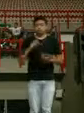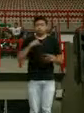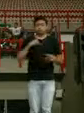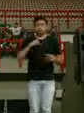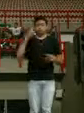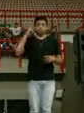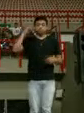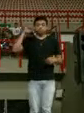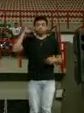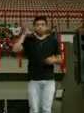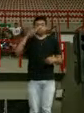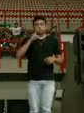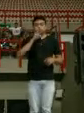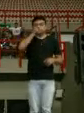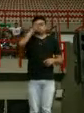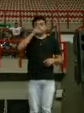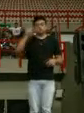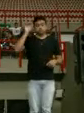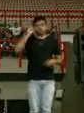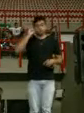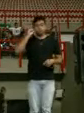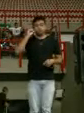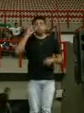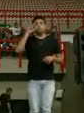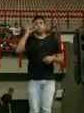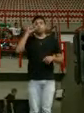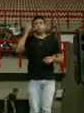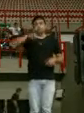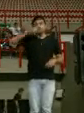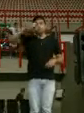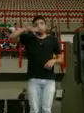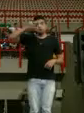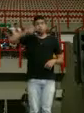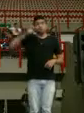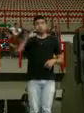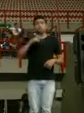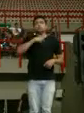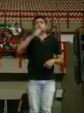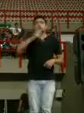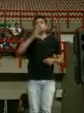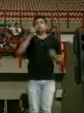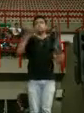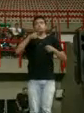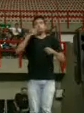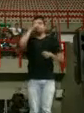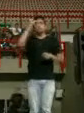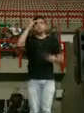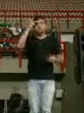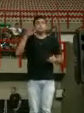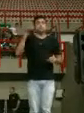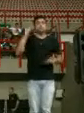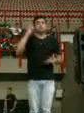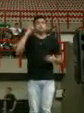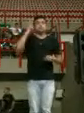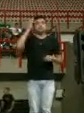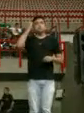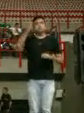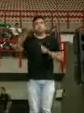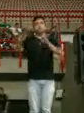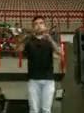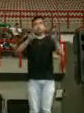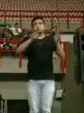sonoridade ou intensidade auditiva é a qualidade do som que permite ao ouvinte distinguir